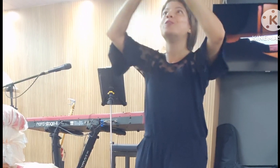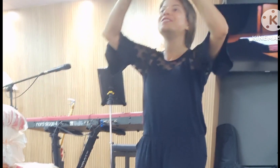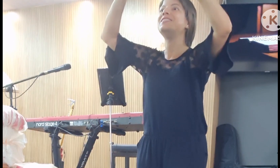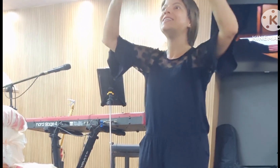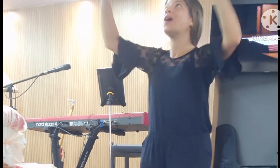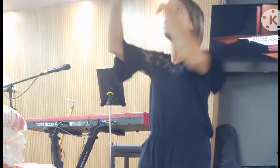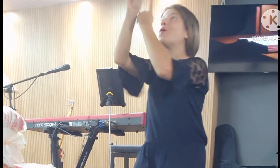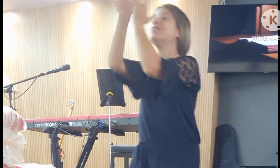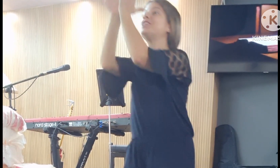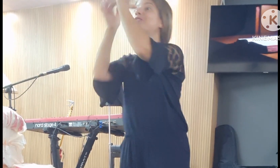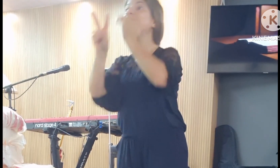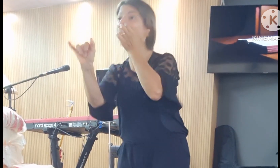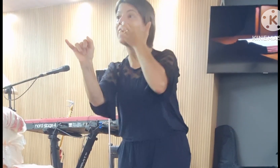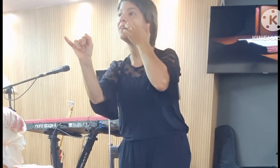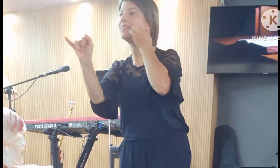Mas quando nós